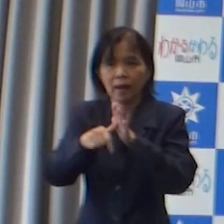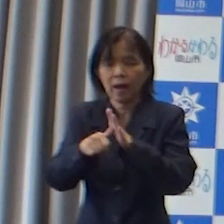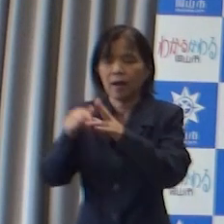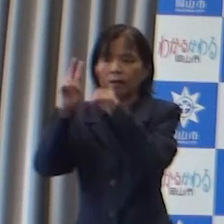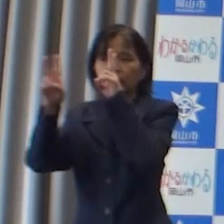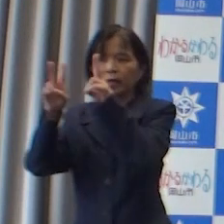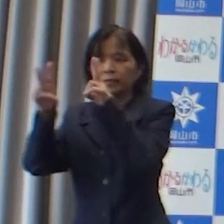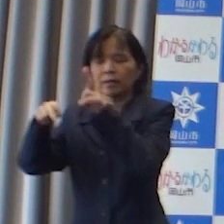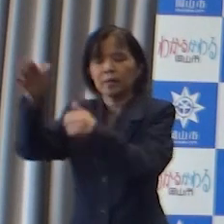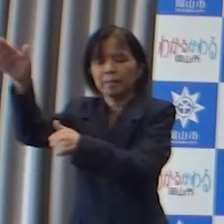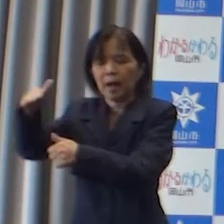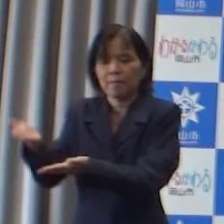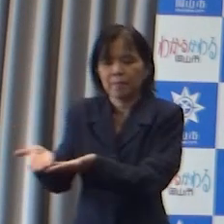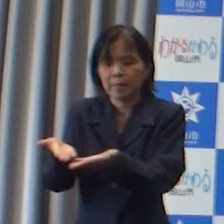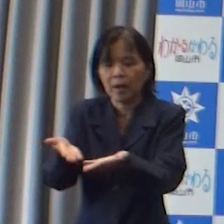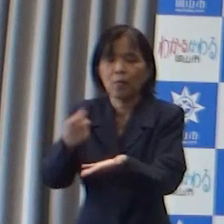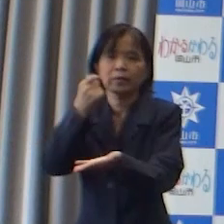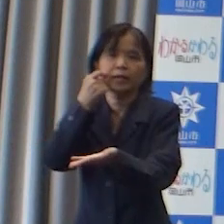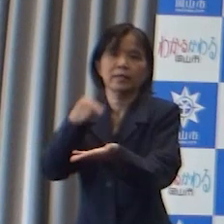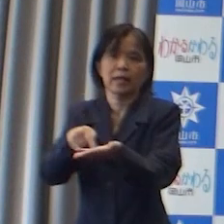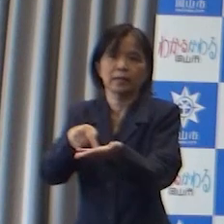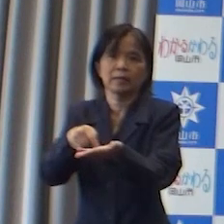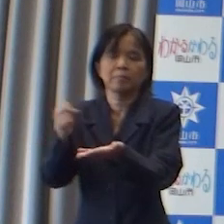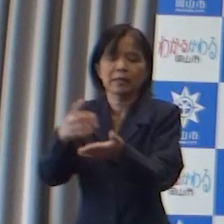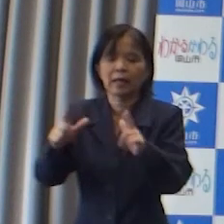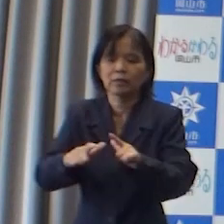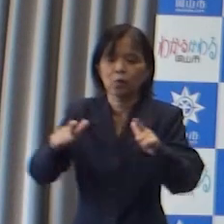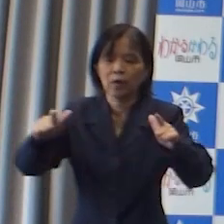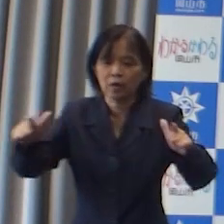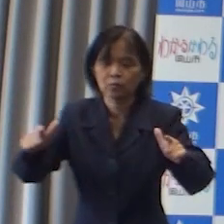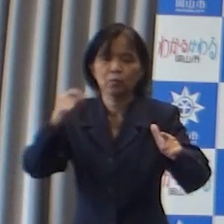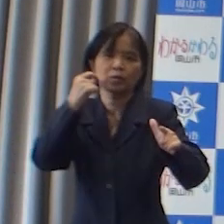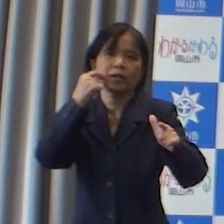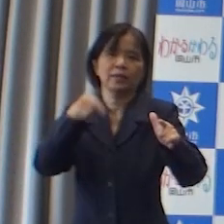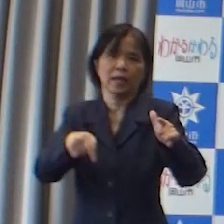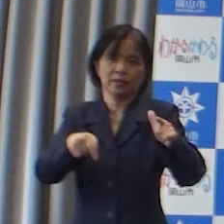企業にですね、ないとその拡張もできない。